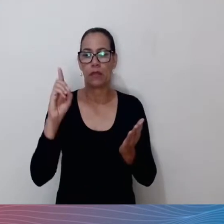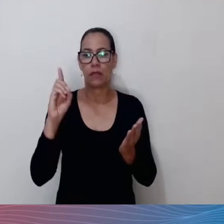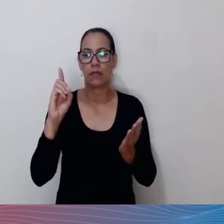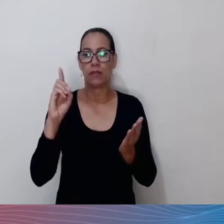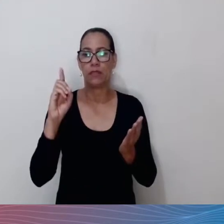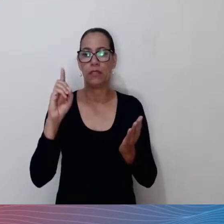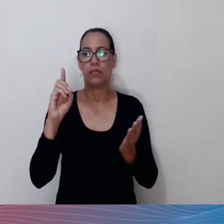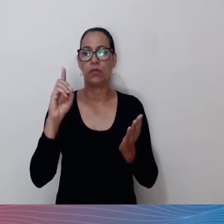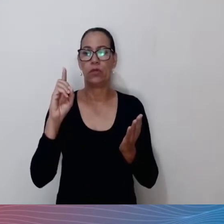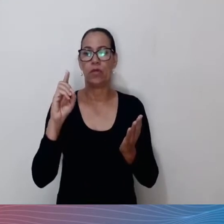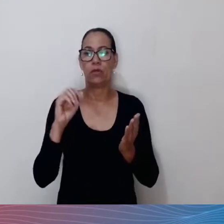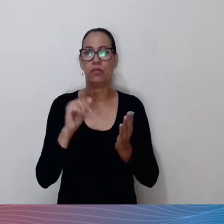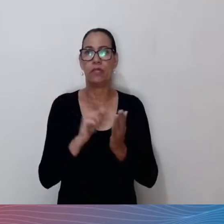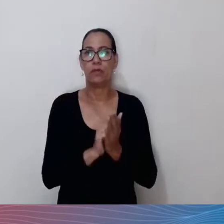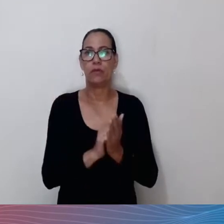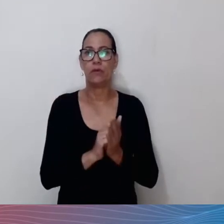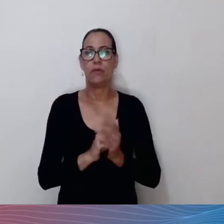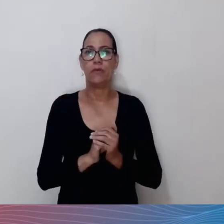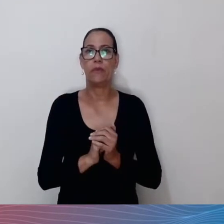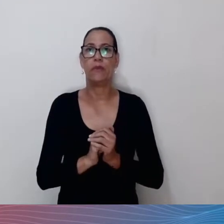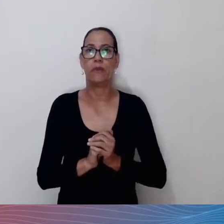Recording in progress.